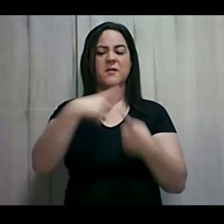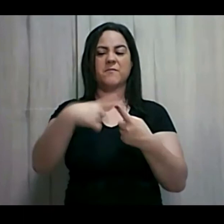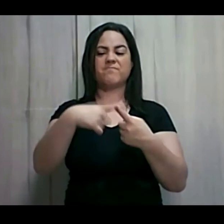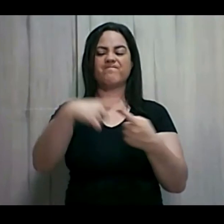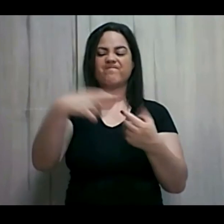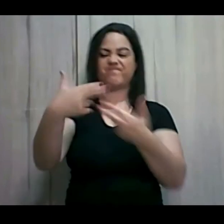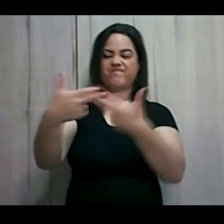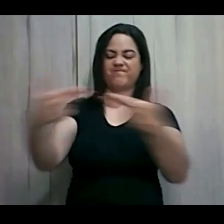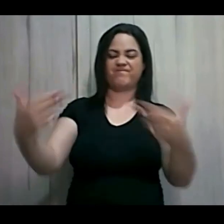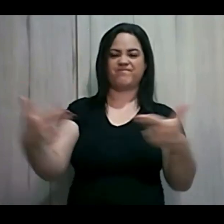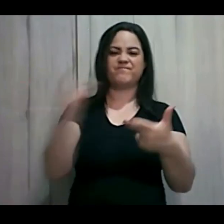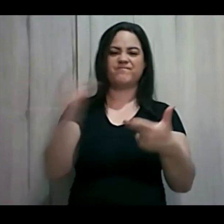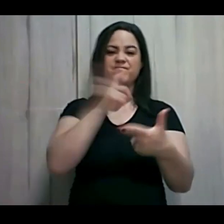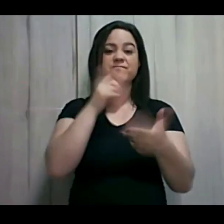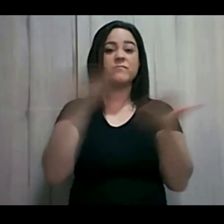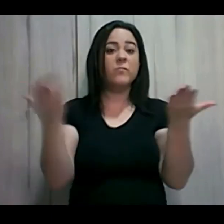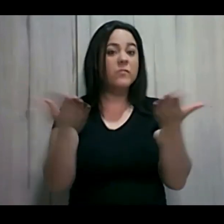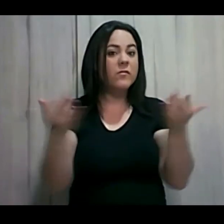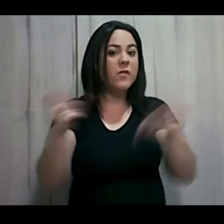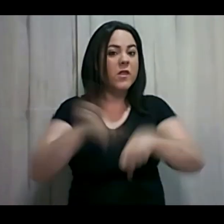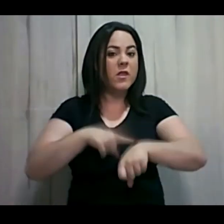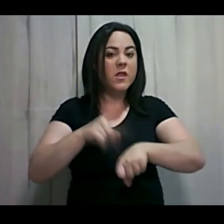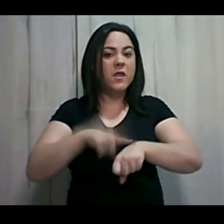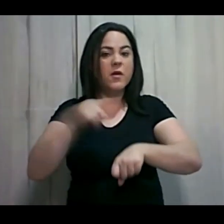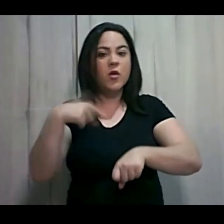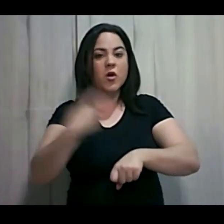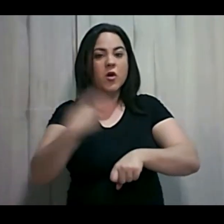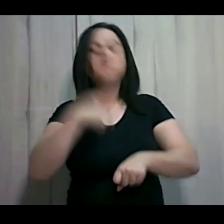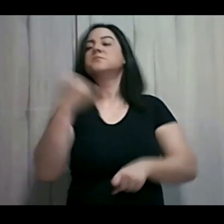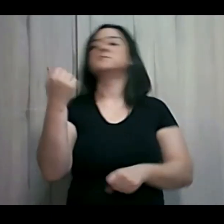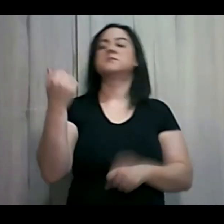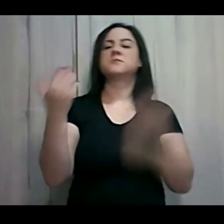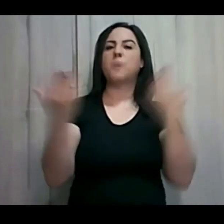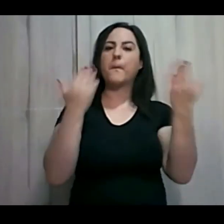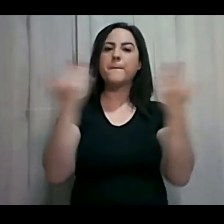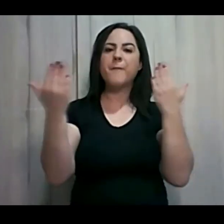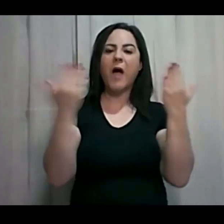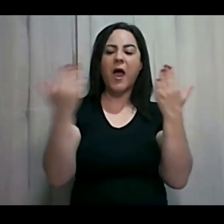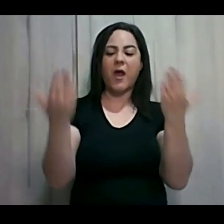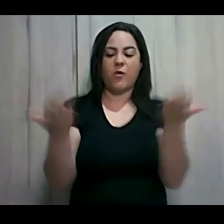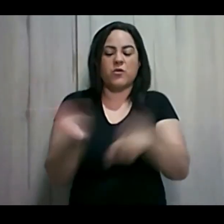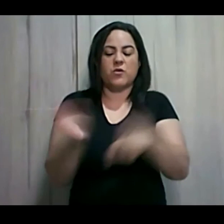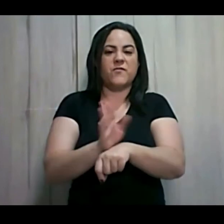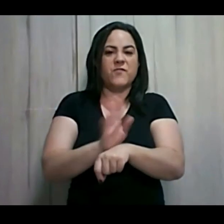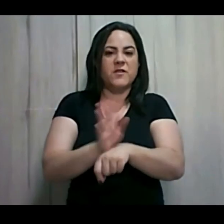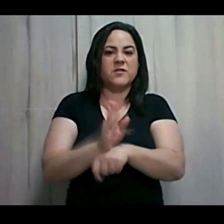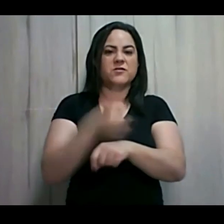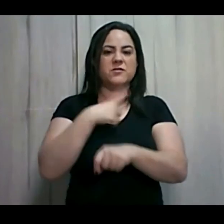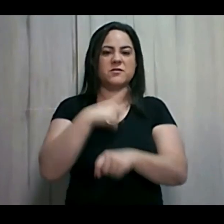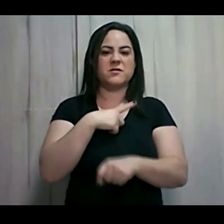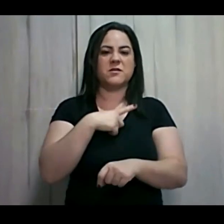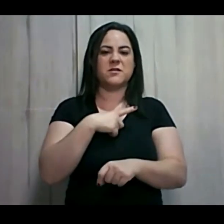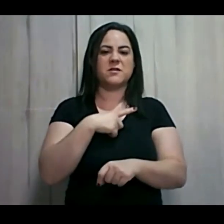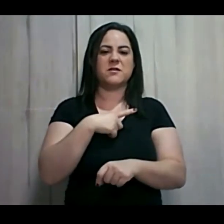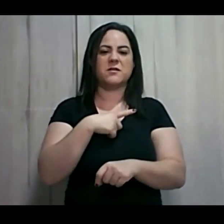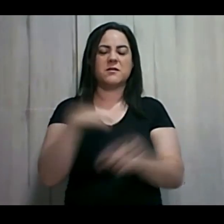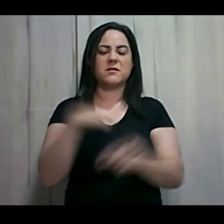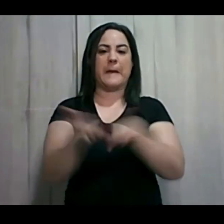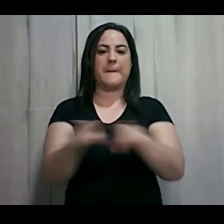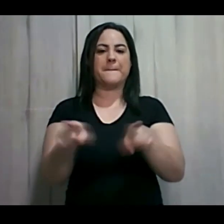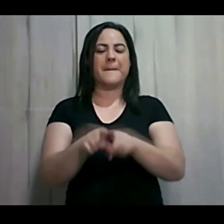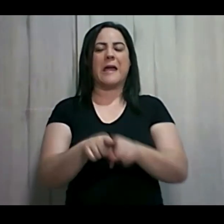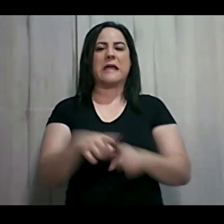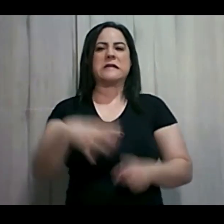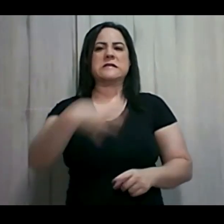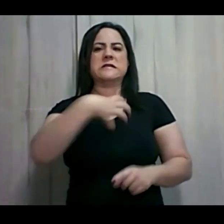Hoje, nesse tempo que a gente vive, na época que nós estamos fazendo esse vídeo, nós estamos no clima, na atmosfera do